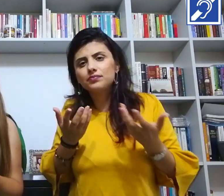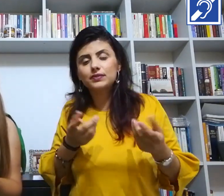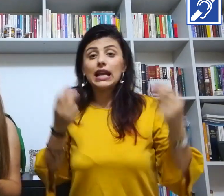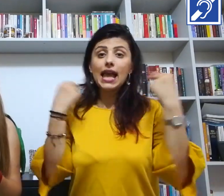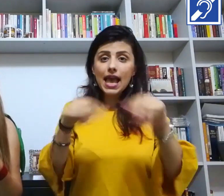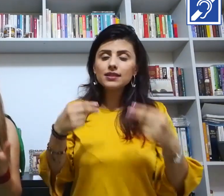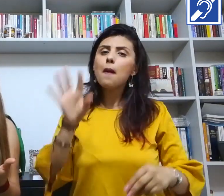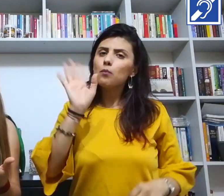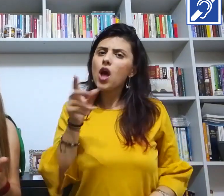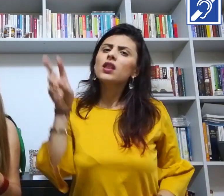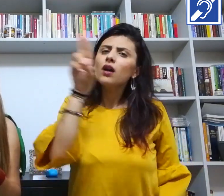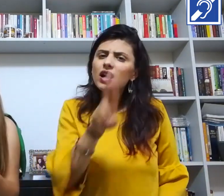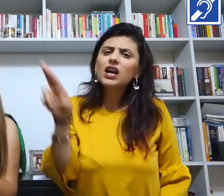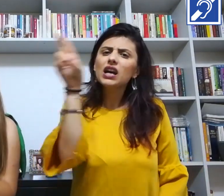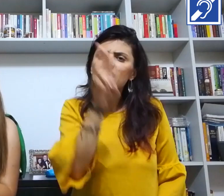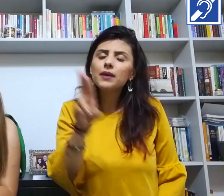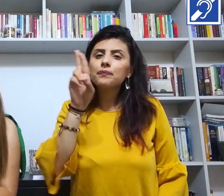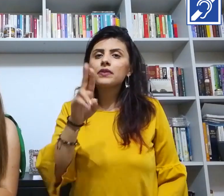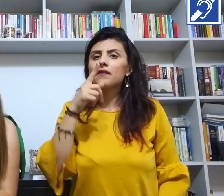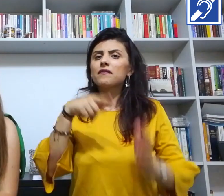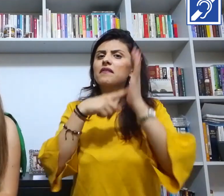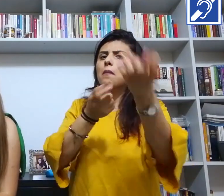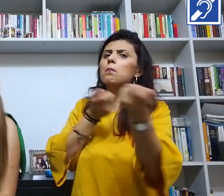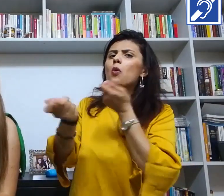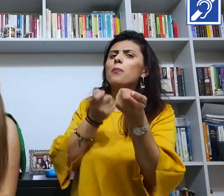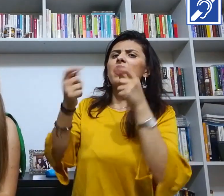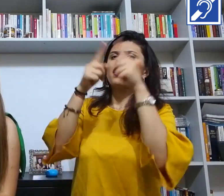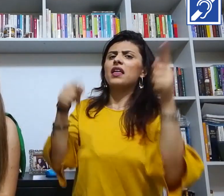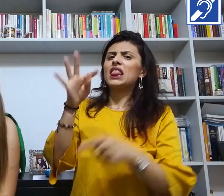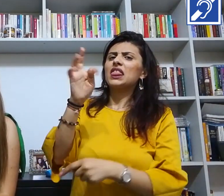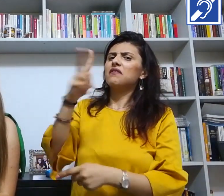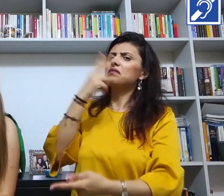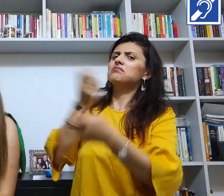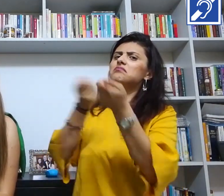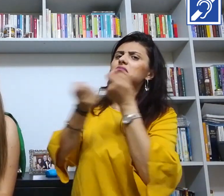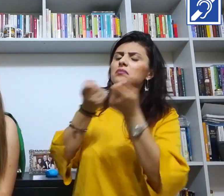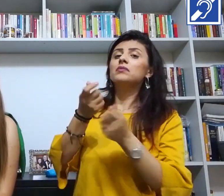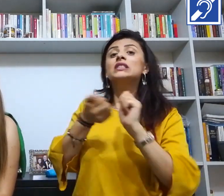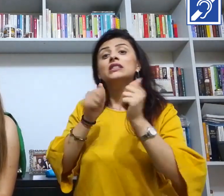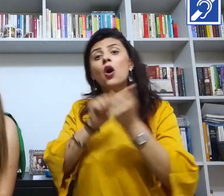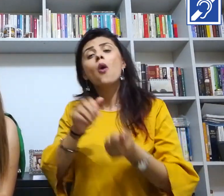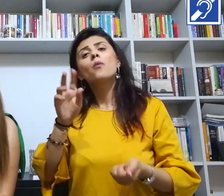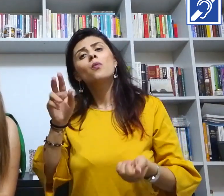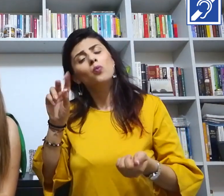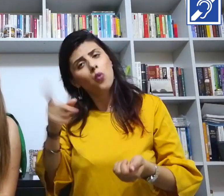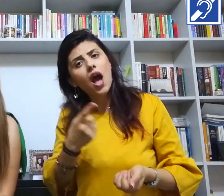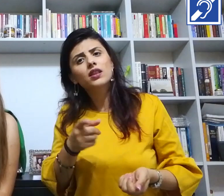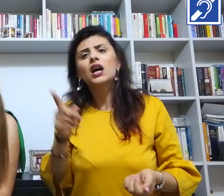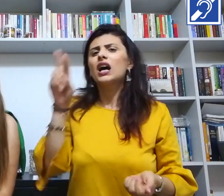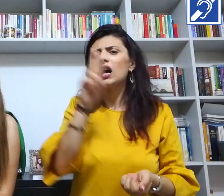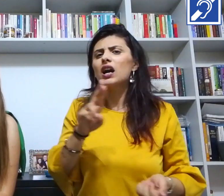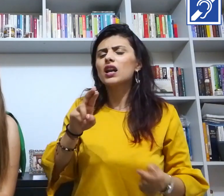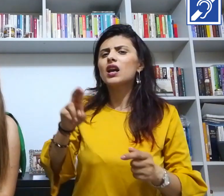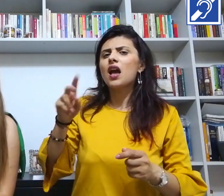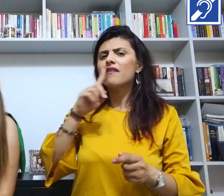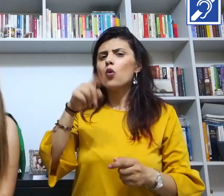să repete într-una reclame de la televizor sau poate să reproducă total o poveste